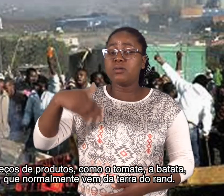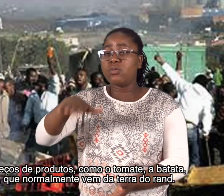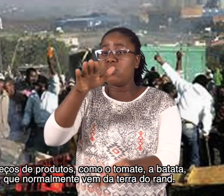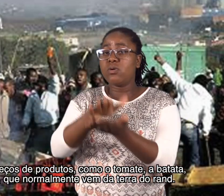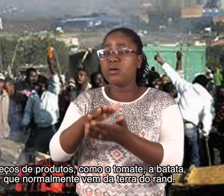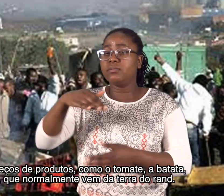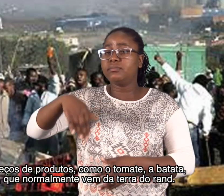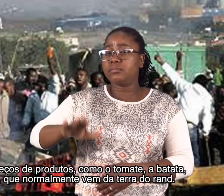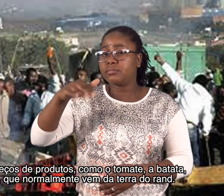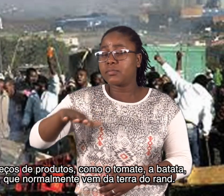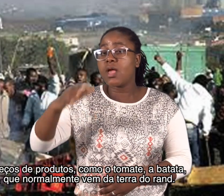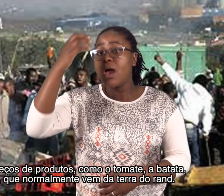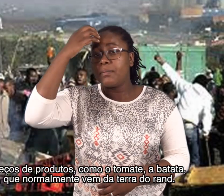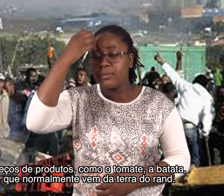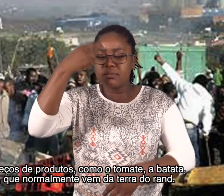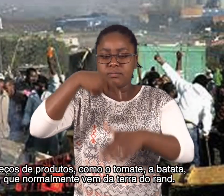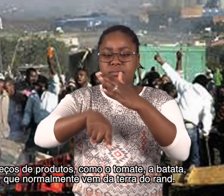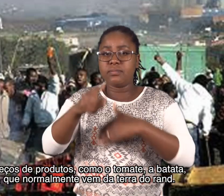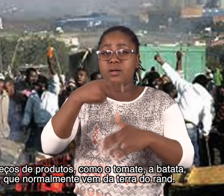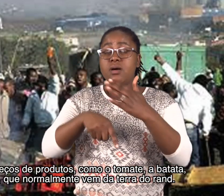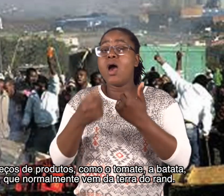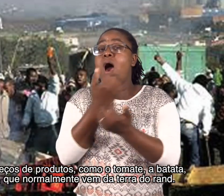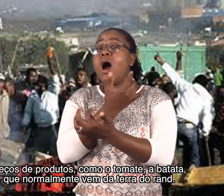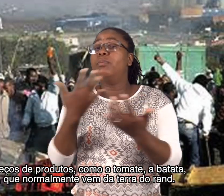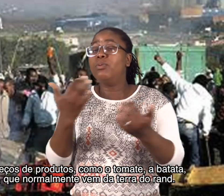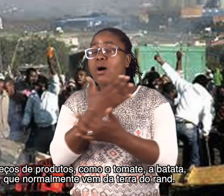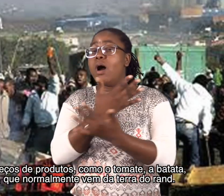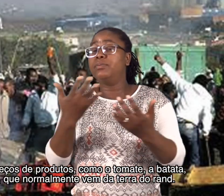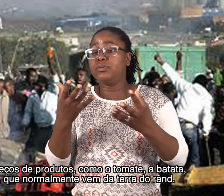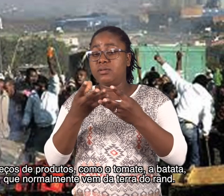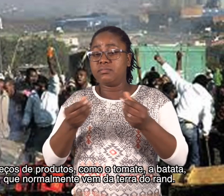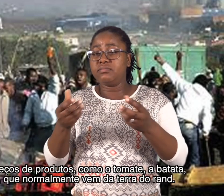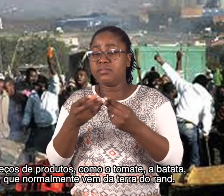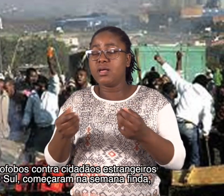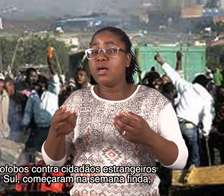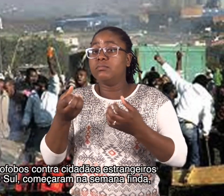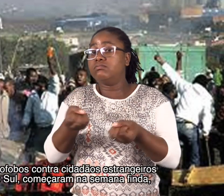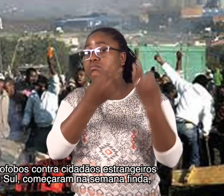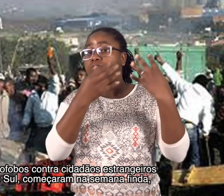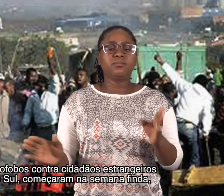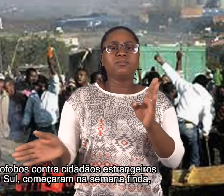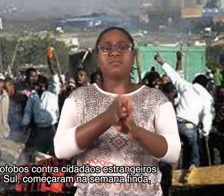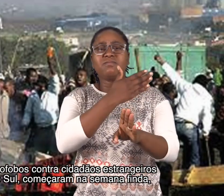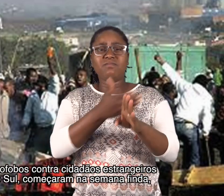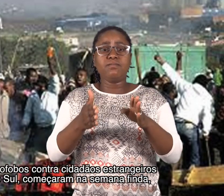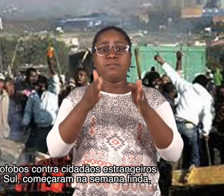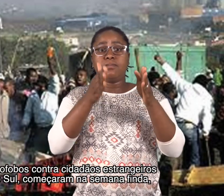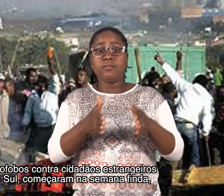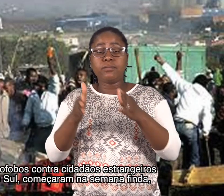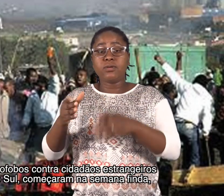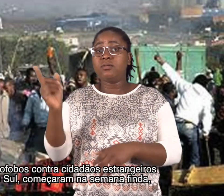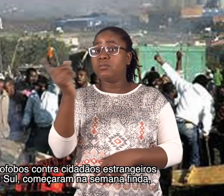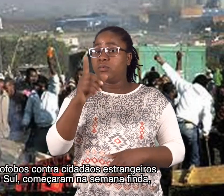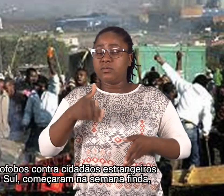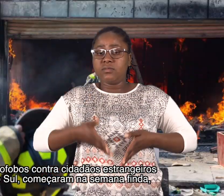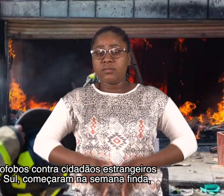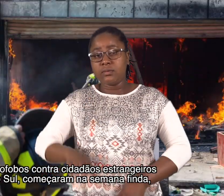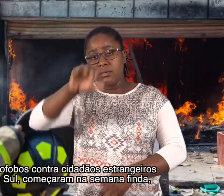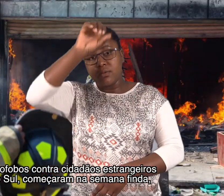e o pepino, que normalmente vêm da terra do Rande. Os atos xenófobos contra cidadãos estrangeiros na